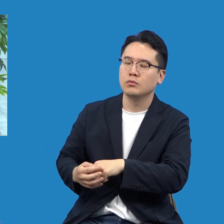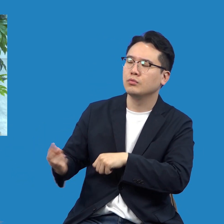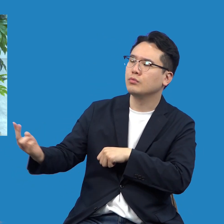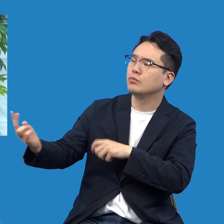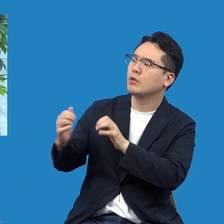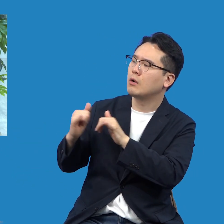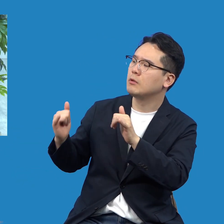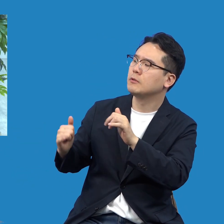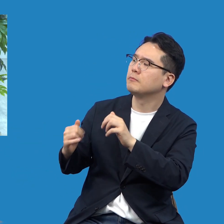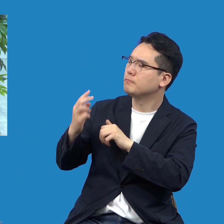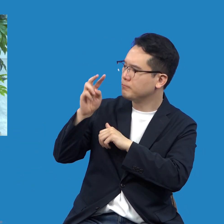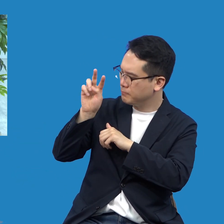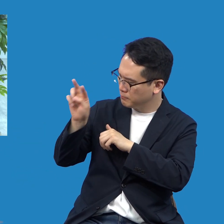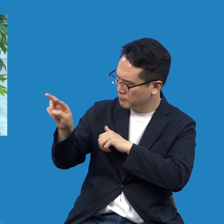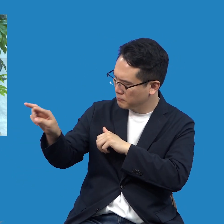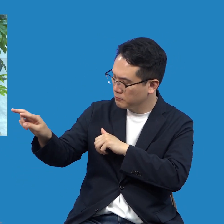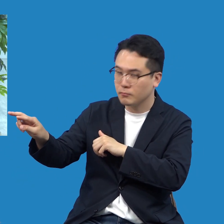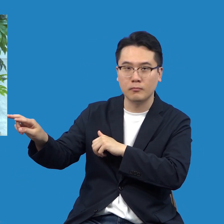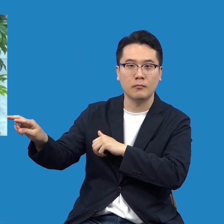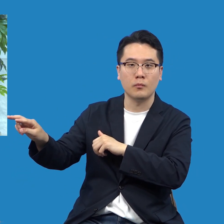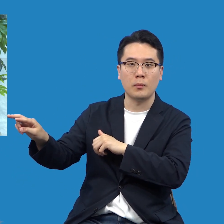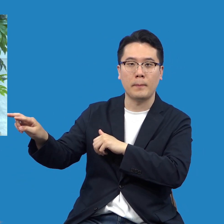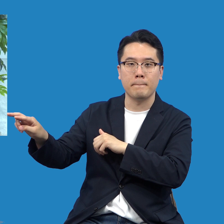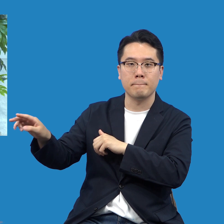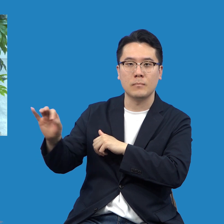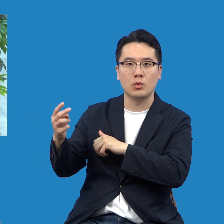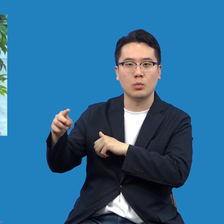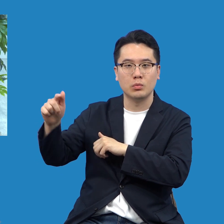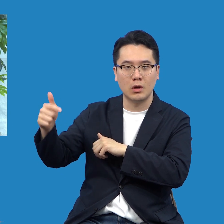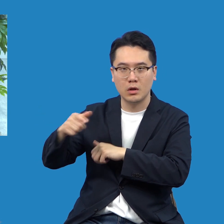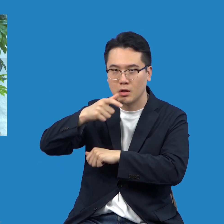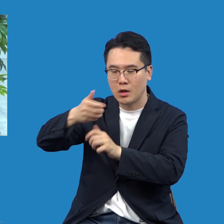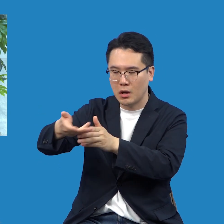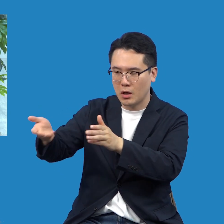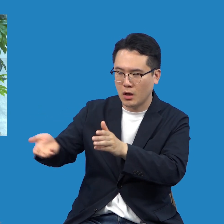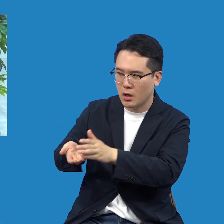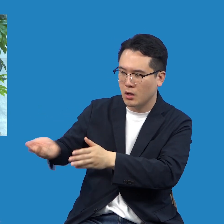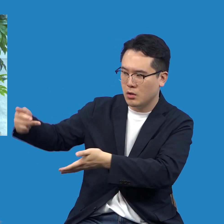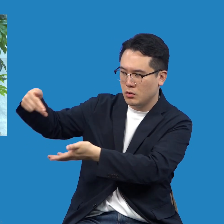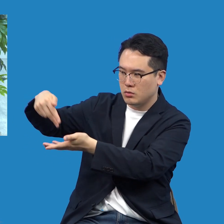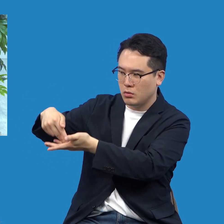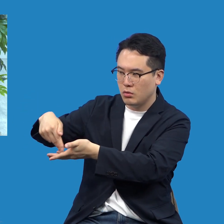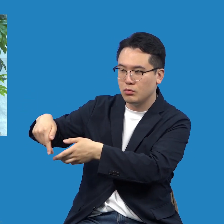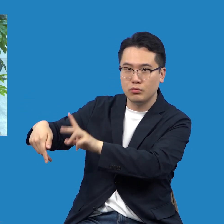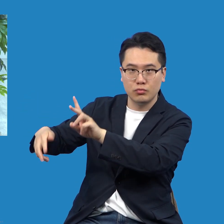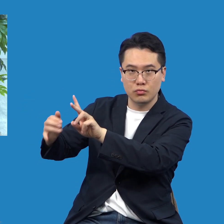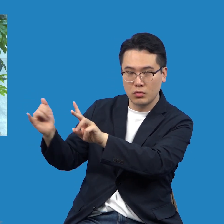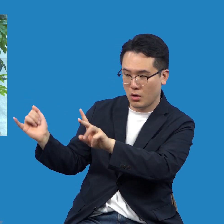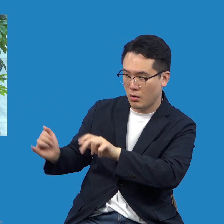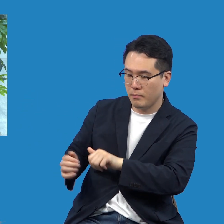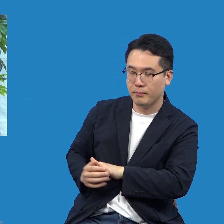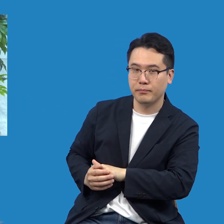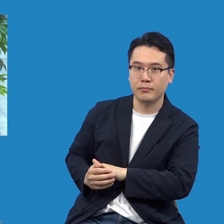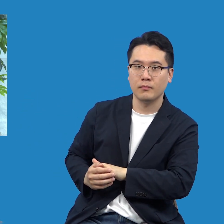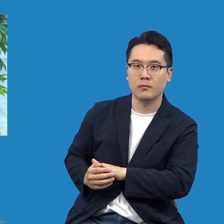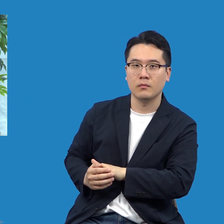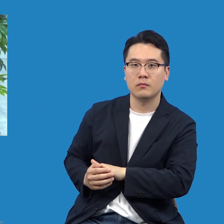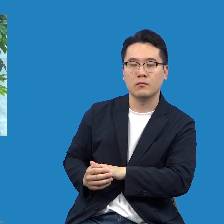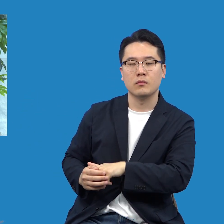지켜보고 있습니다. 요단 강가에 서 있는 두 사람. 두 사람이 요단 강을